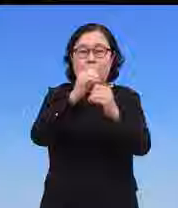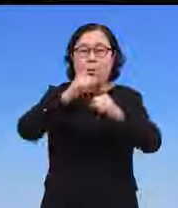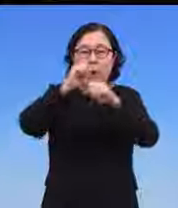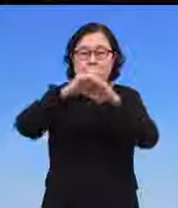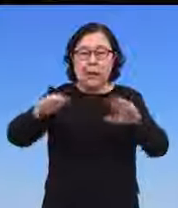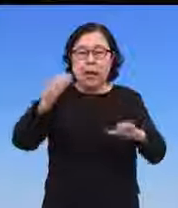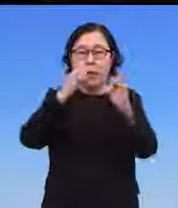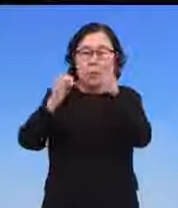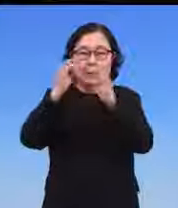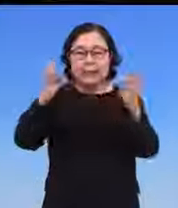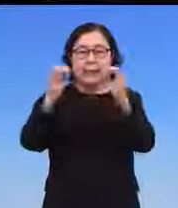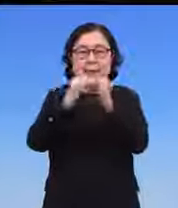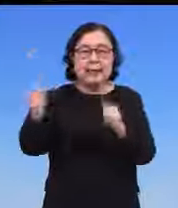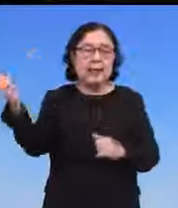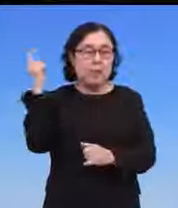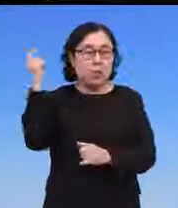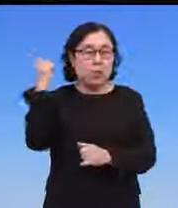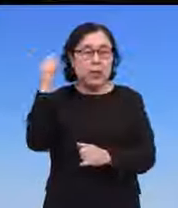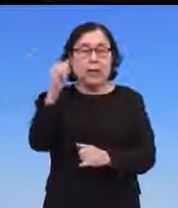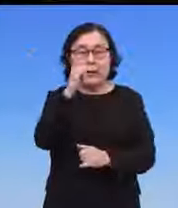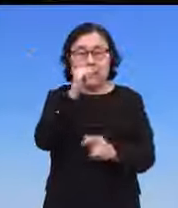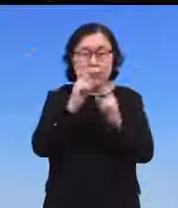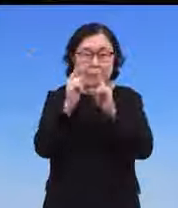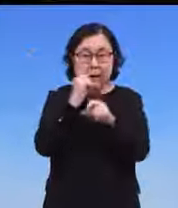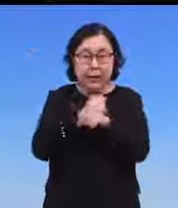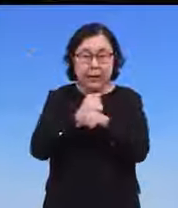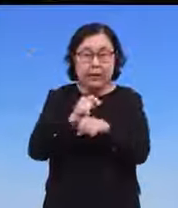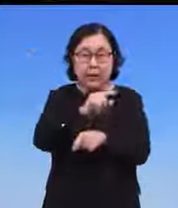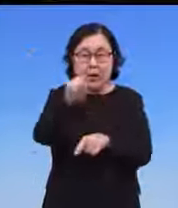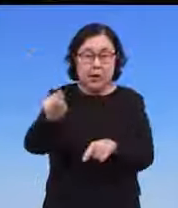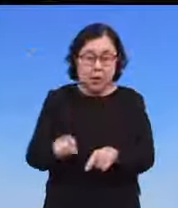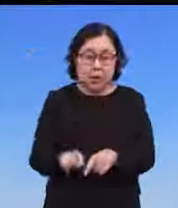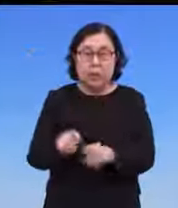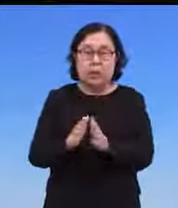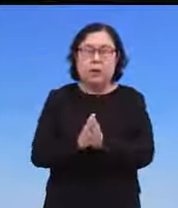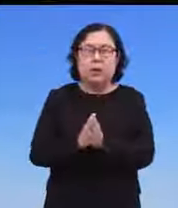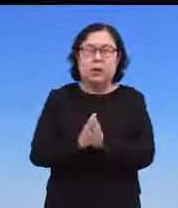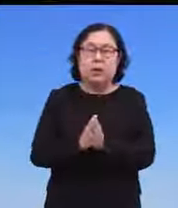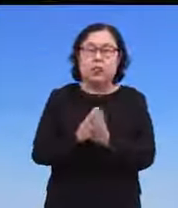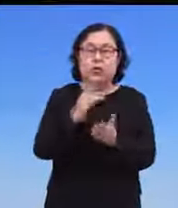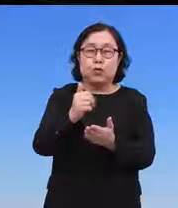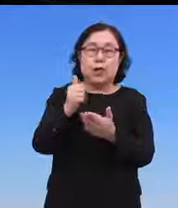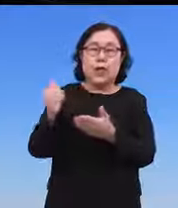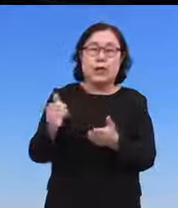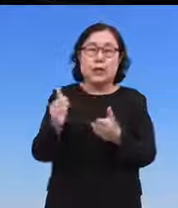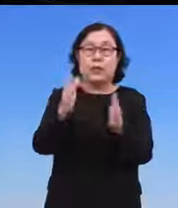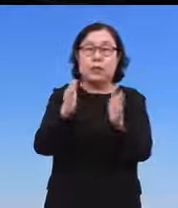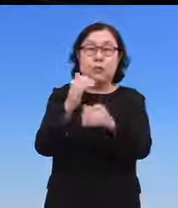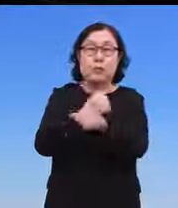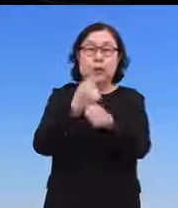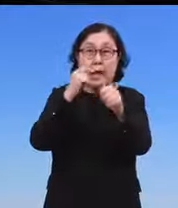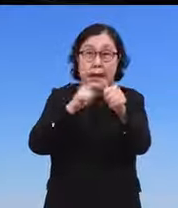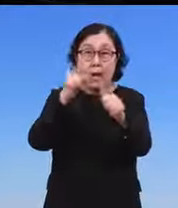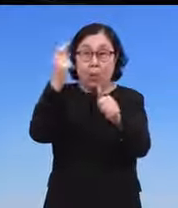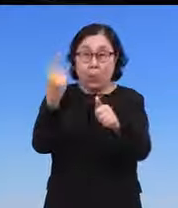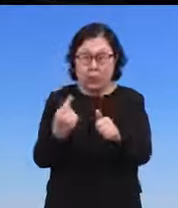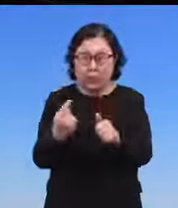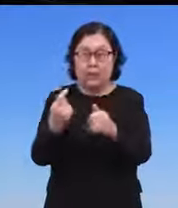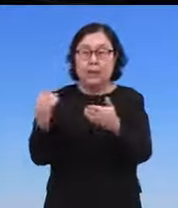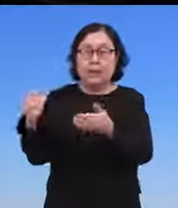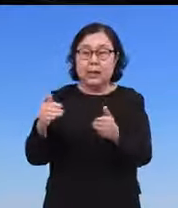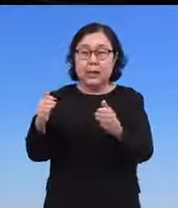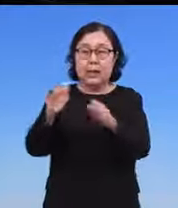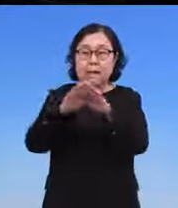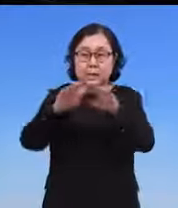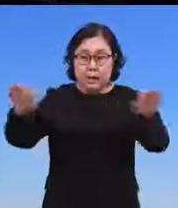자의 소리가 있어 이르되 너희는 주의 길을 준비하라. 그의 오실 길을 곧게 하라. 주인공이 등장하기 전에 그분의 길을